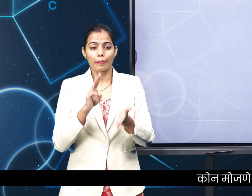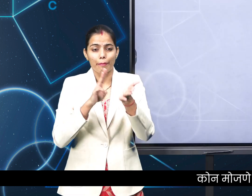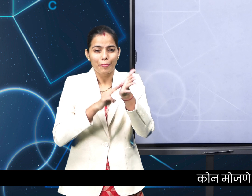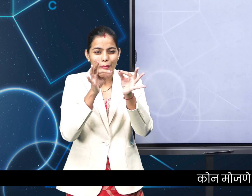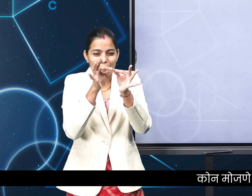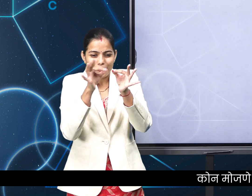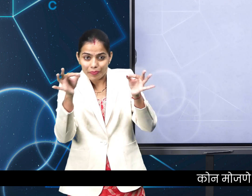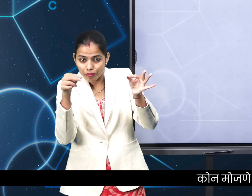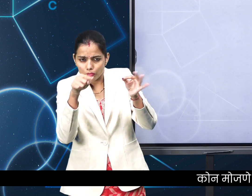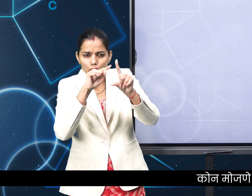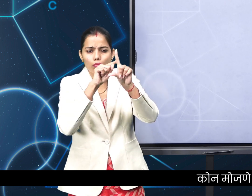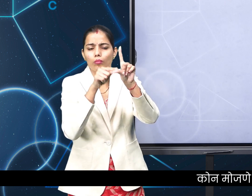कोन मोजणे,